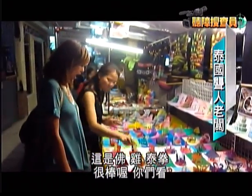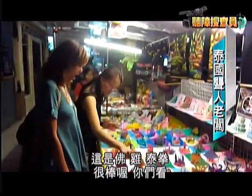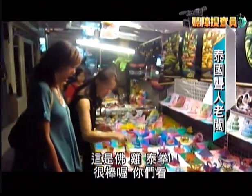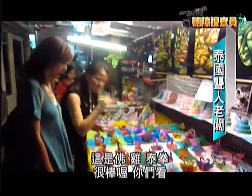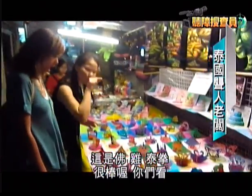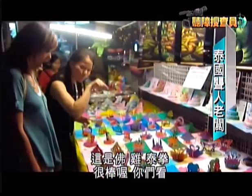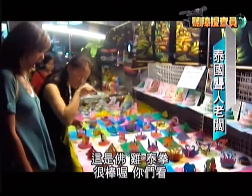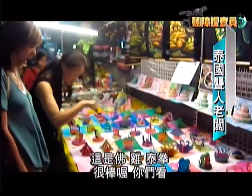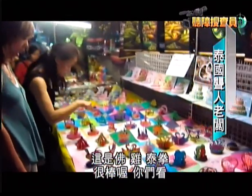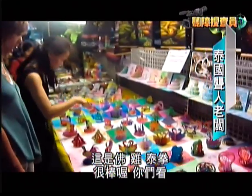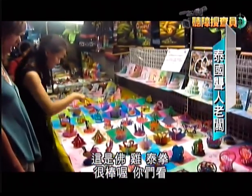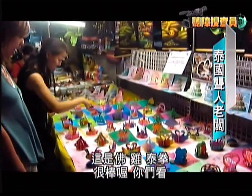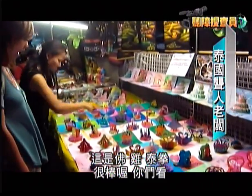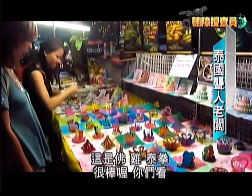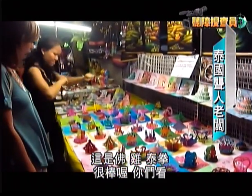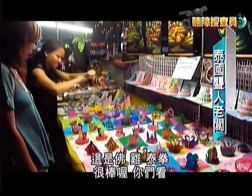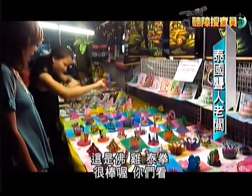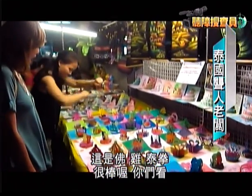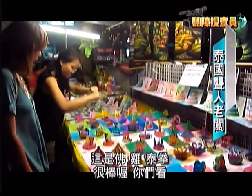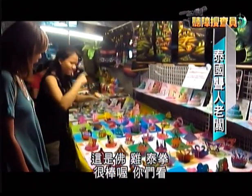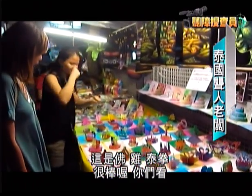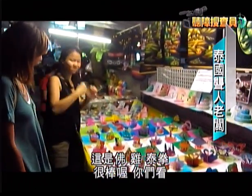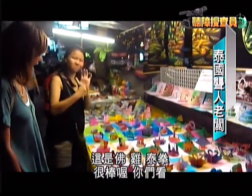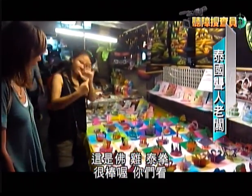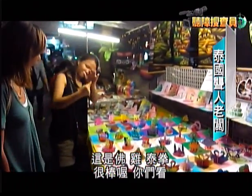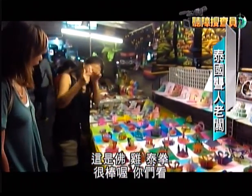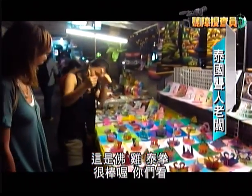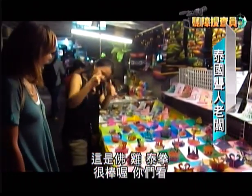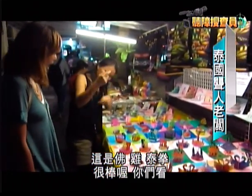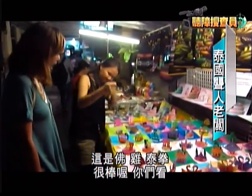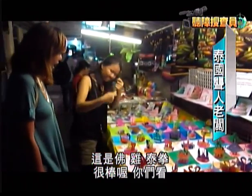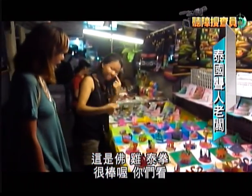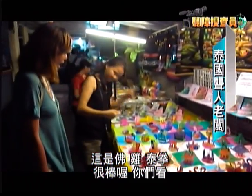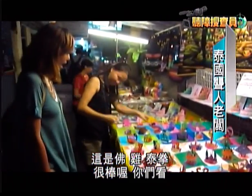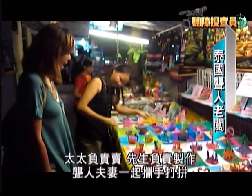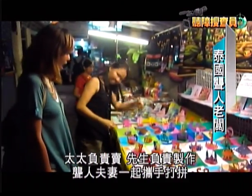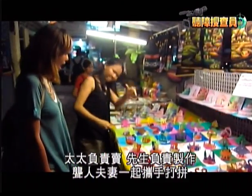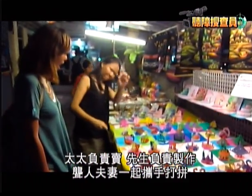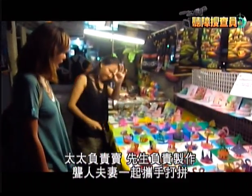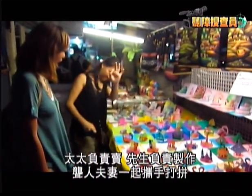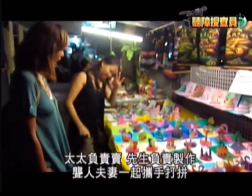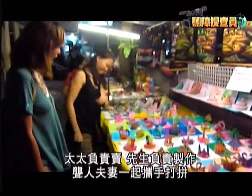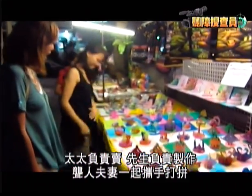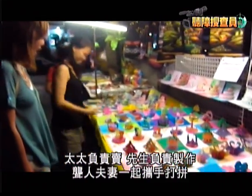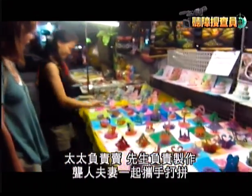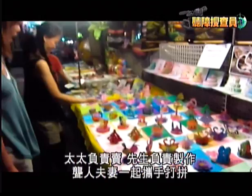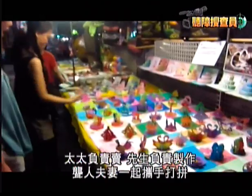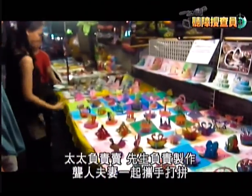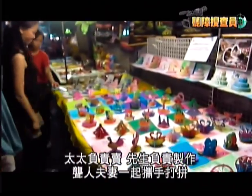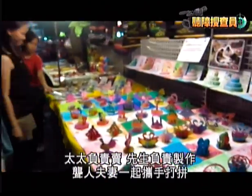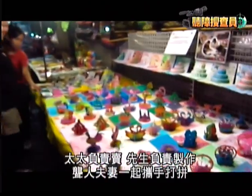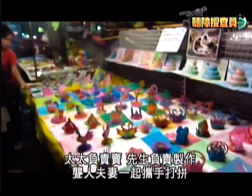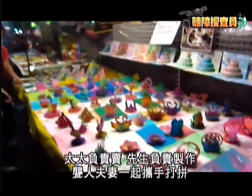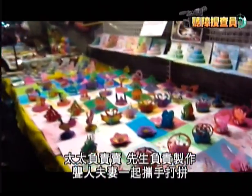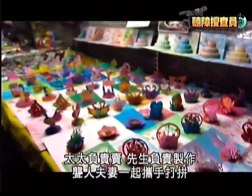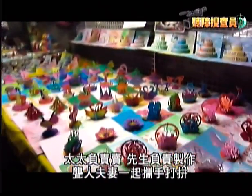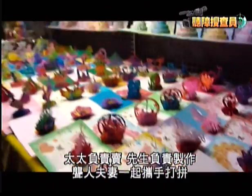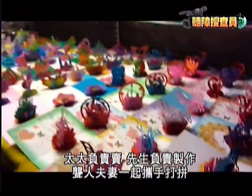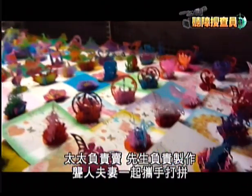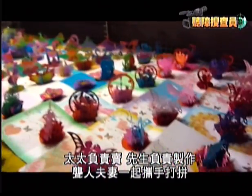鸡。泰旋很棒哦，你们看， 太太负责卖，先生负责制作，聋人夫妻一起携手